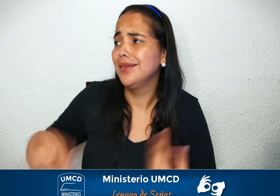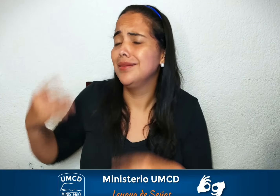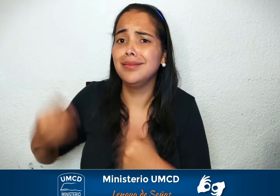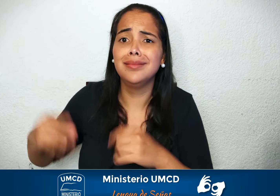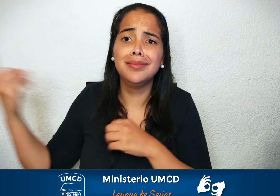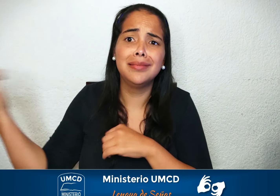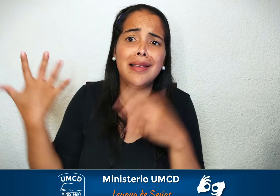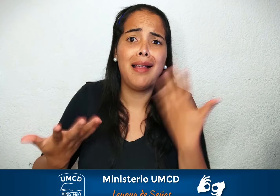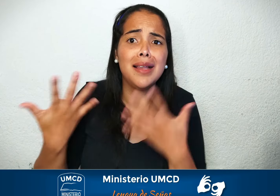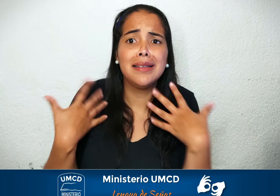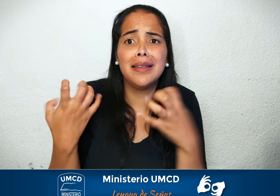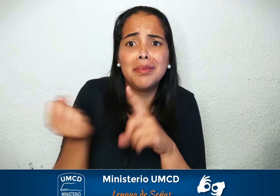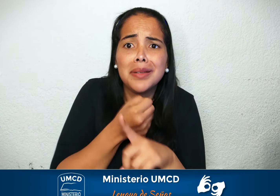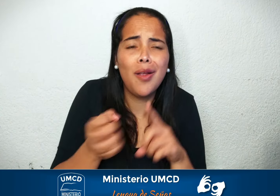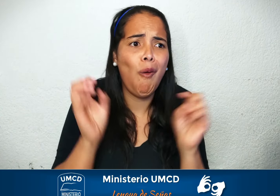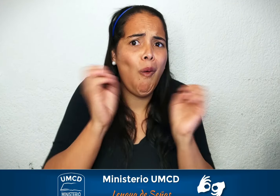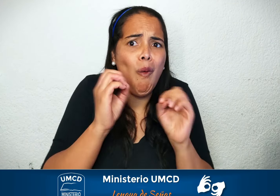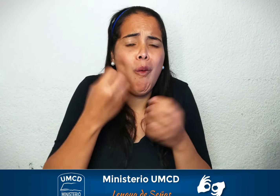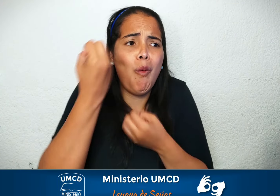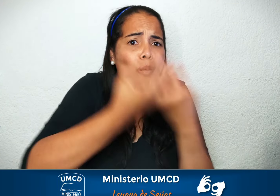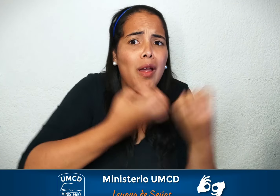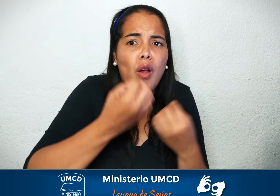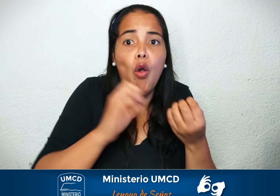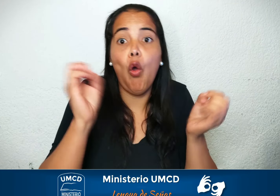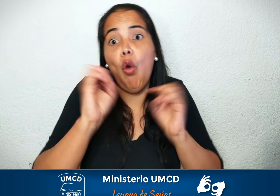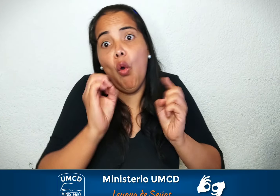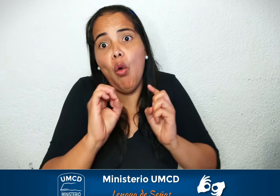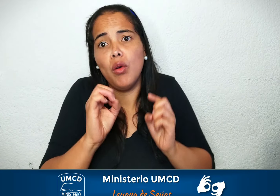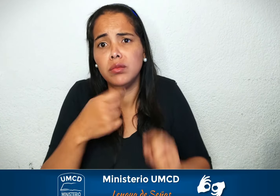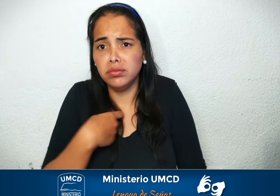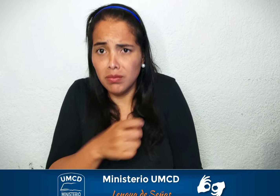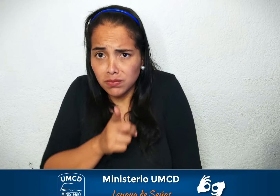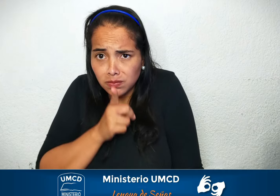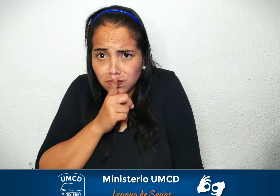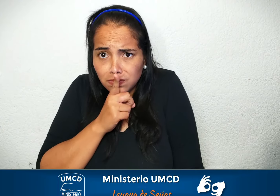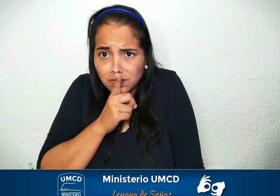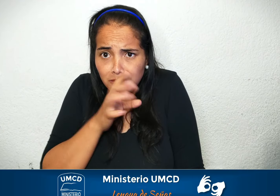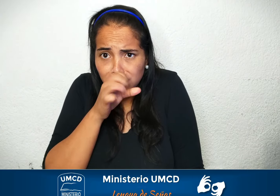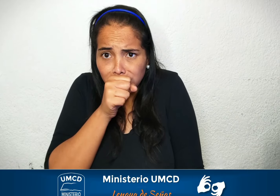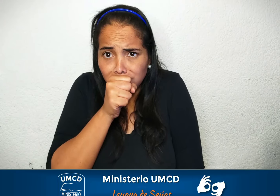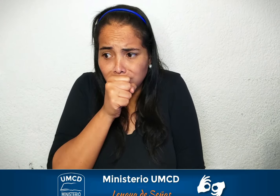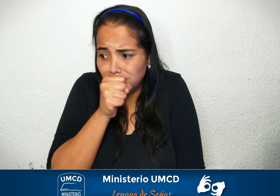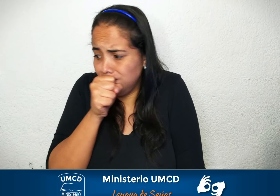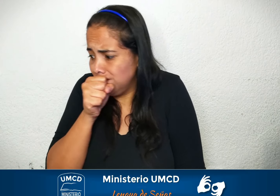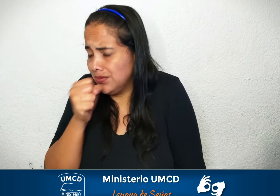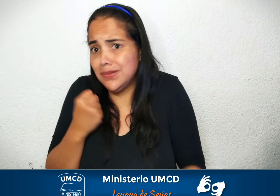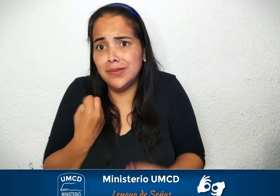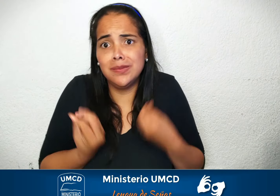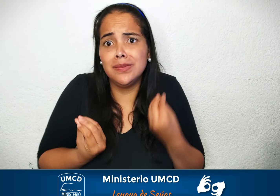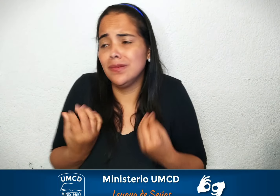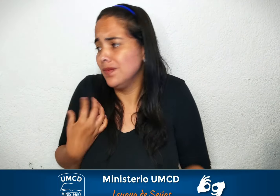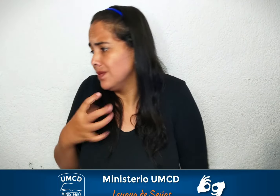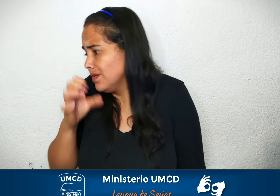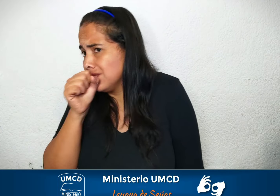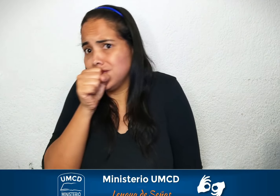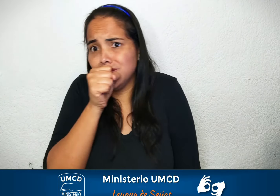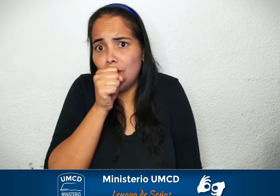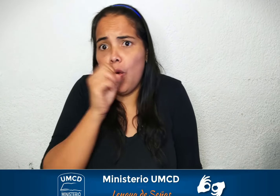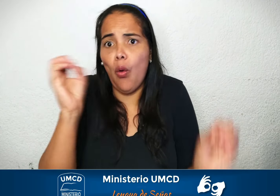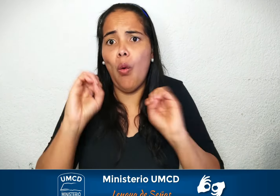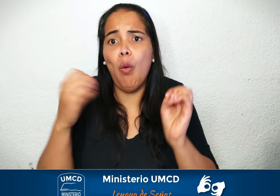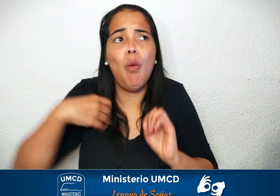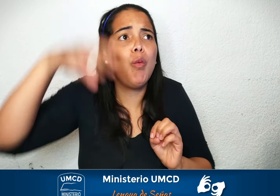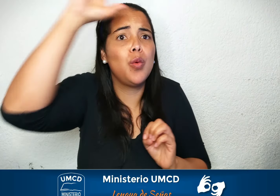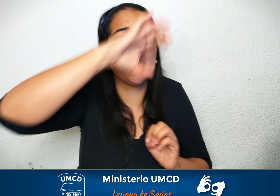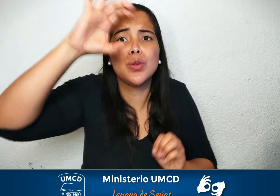que estás viviendo, o tal vez lo primero que haces es simplemente callarlo y quedártelo para ti mismo, o buscas